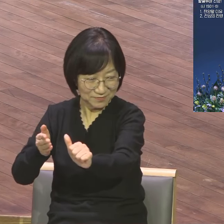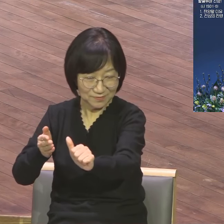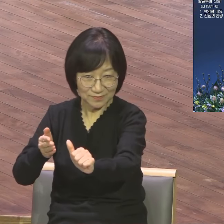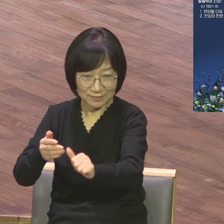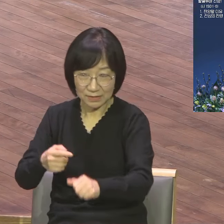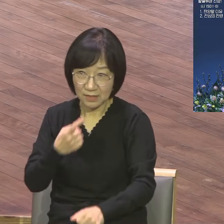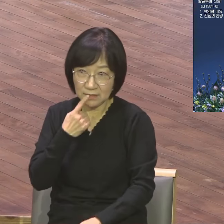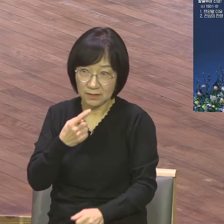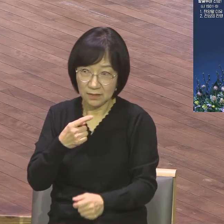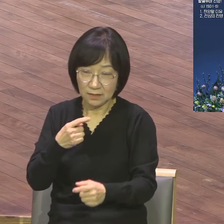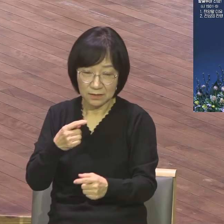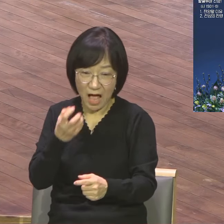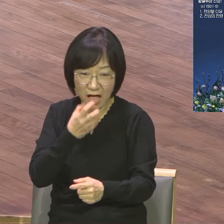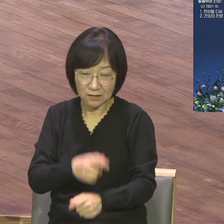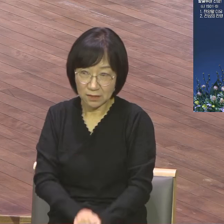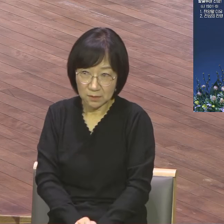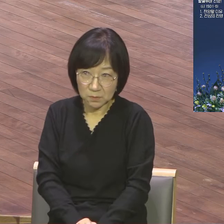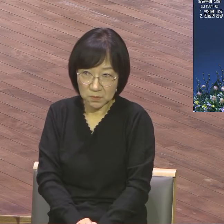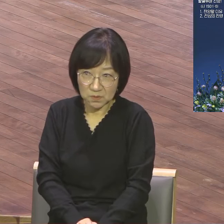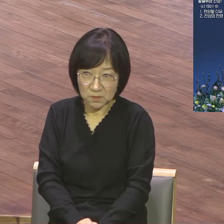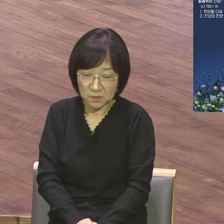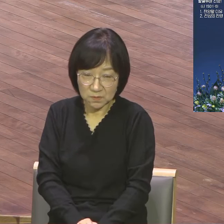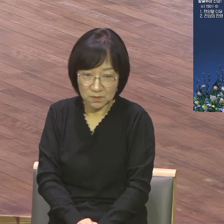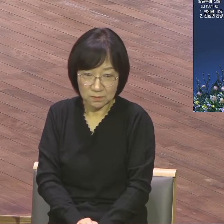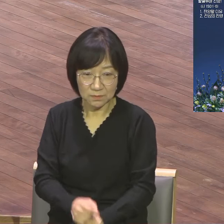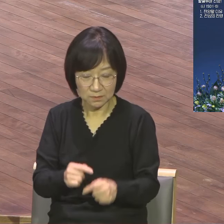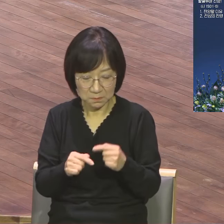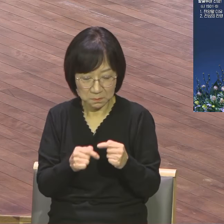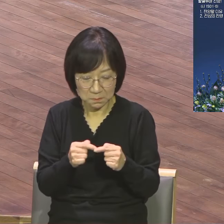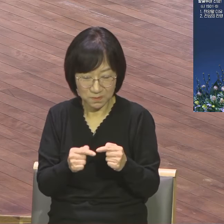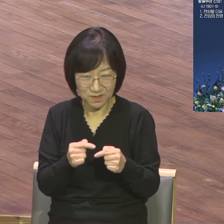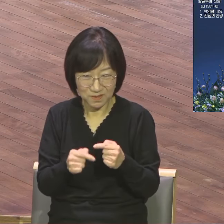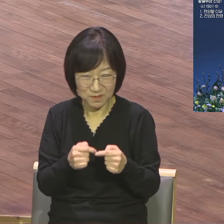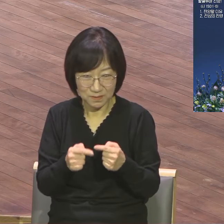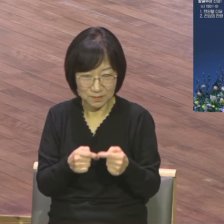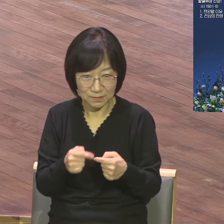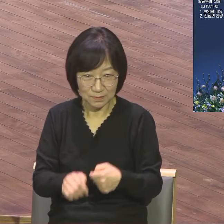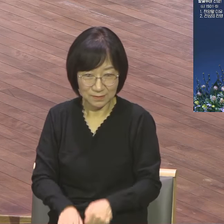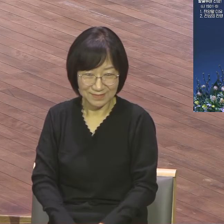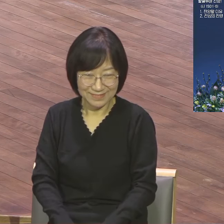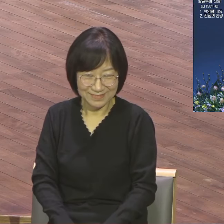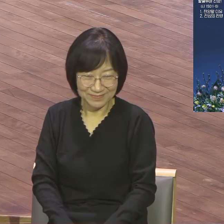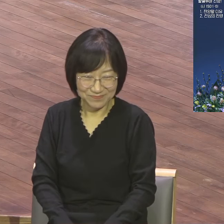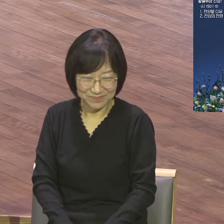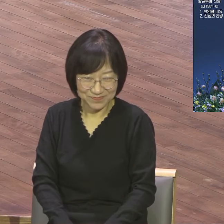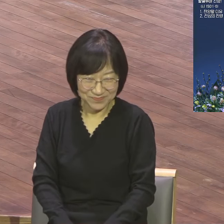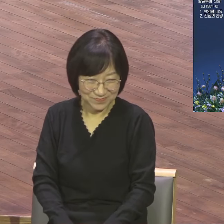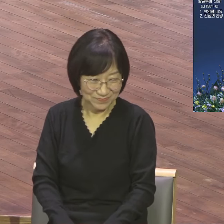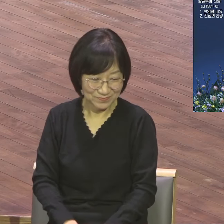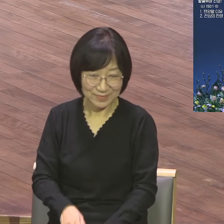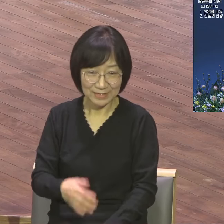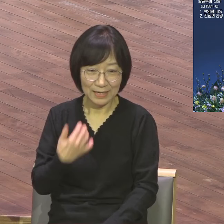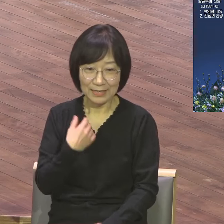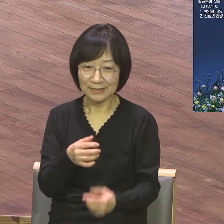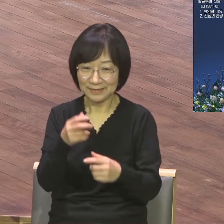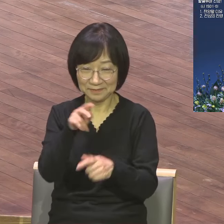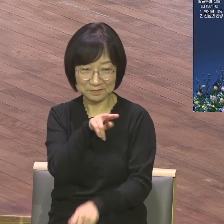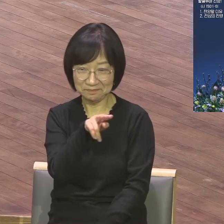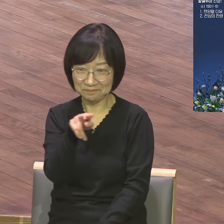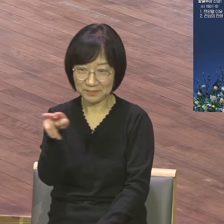입이 안 벌어지지요. 어떤 사람 아무리 힘차게 찬양하고 웃겨도